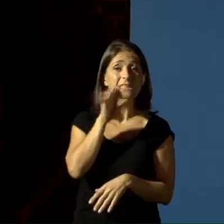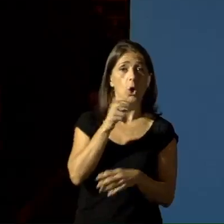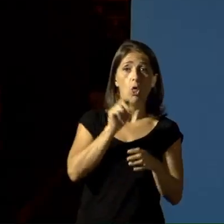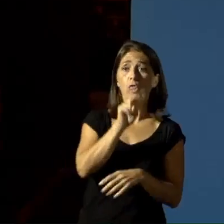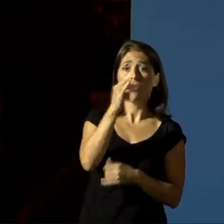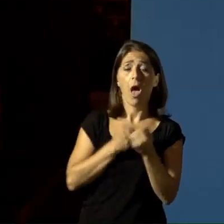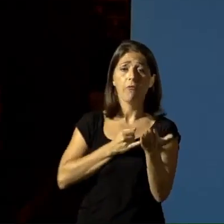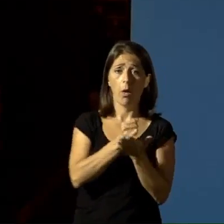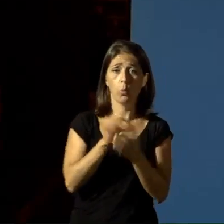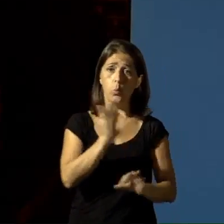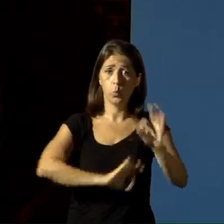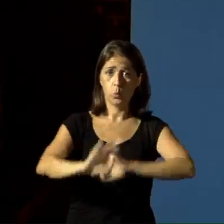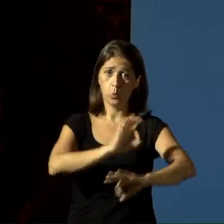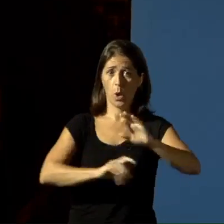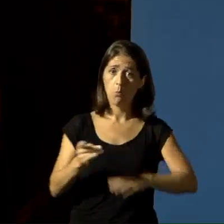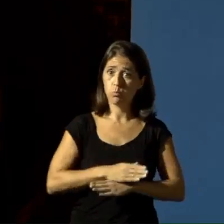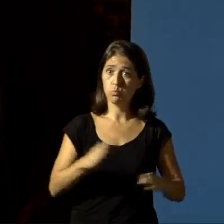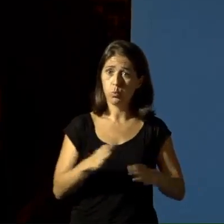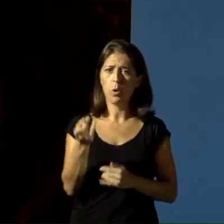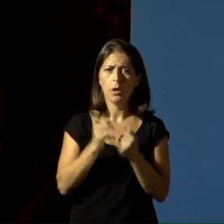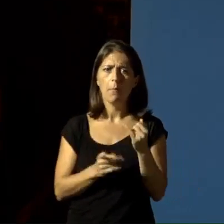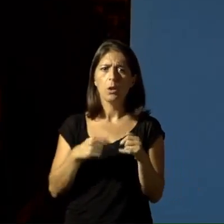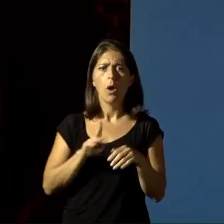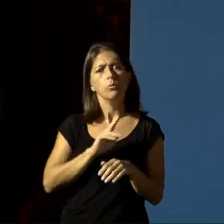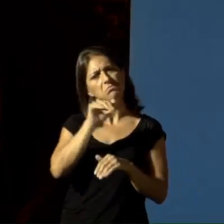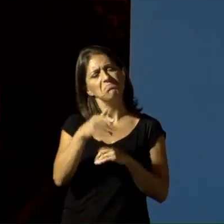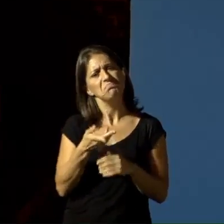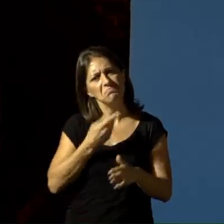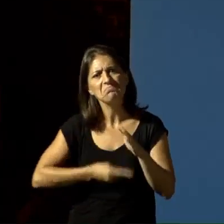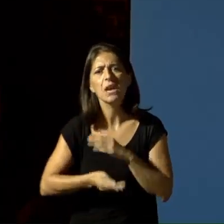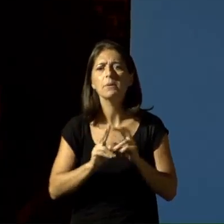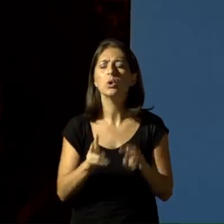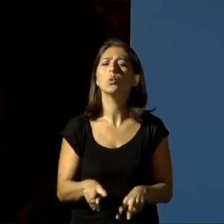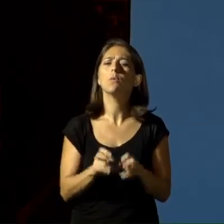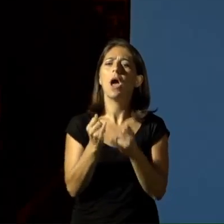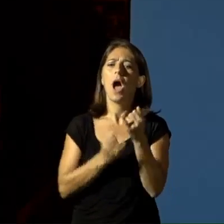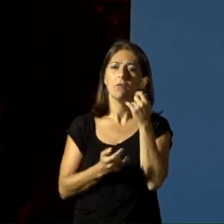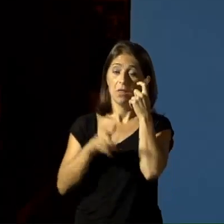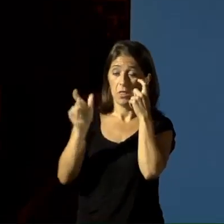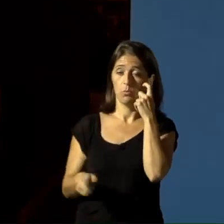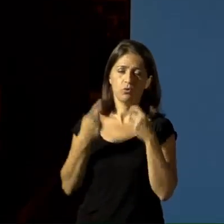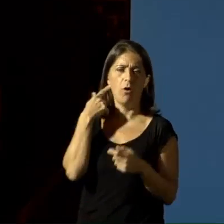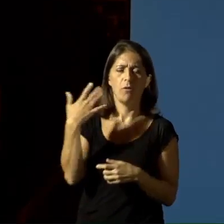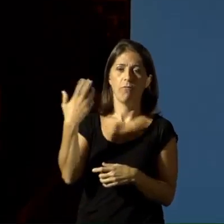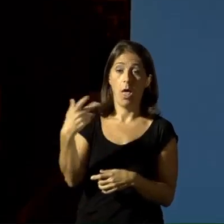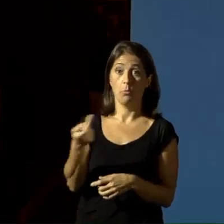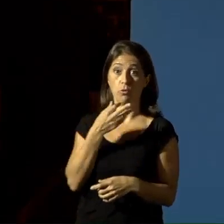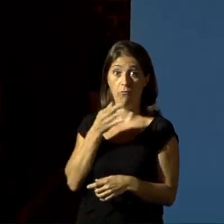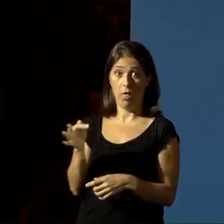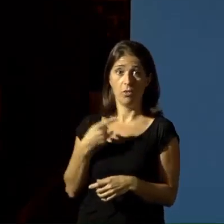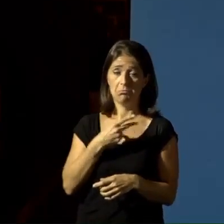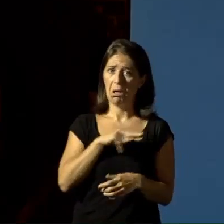non? Foi o primeiro renacemento europeo, decía Georges Duby, o gran mediavorista francés, e Galicia foi un foco desa